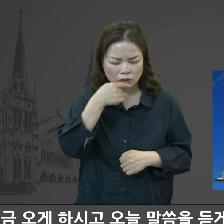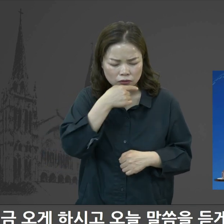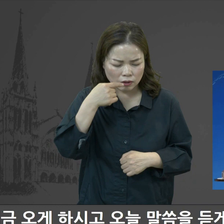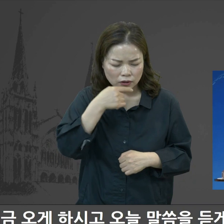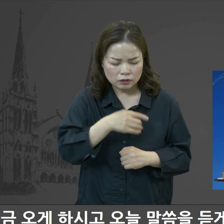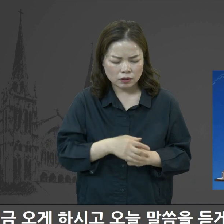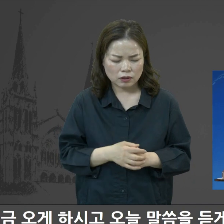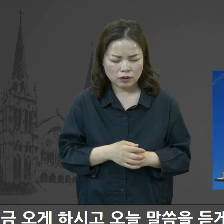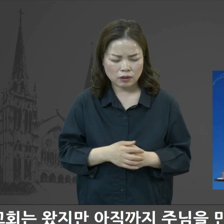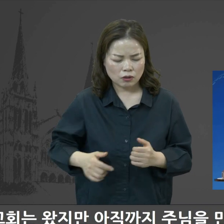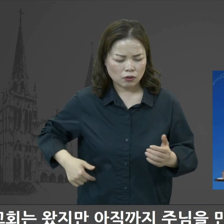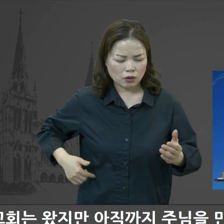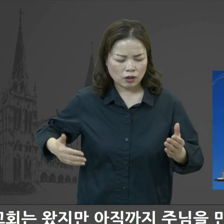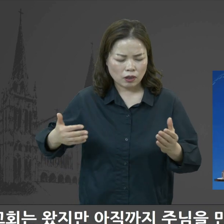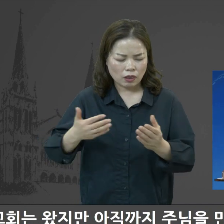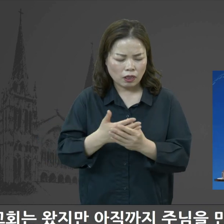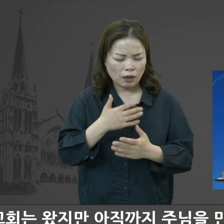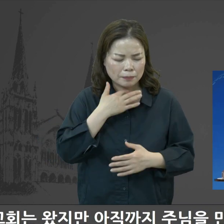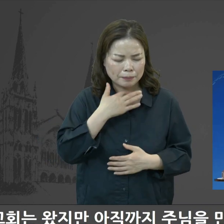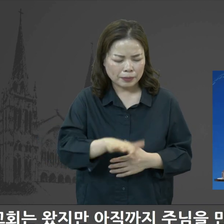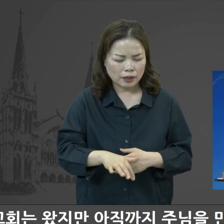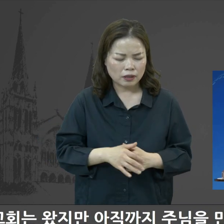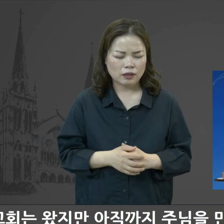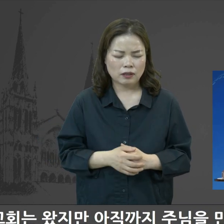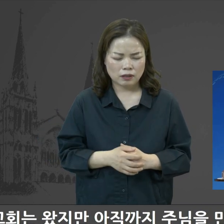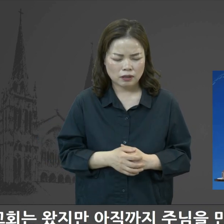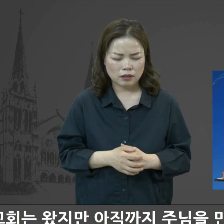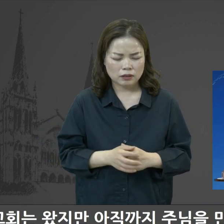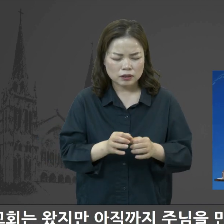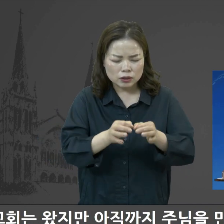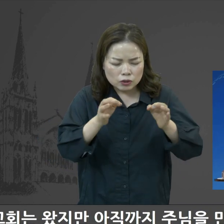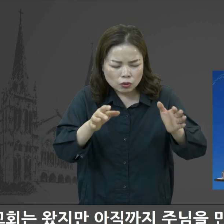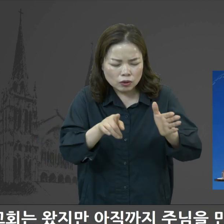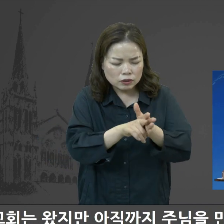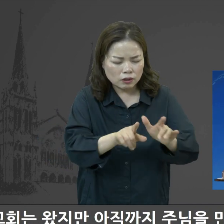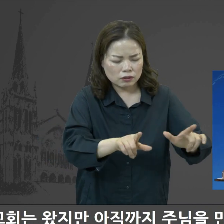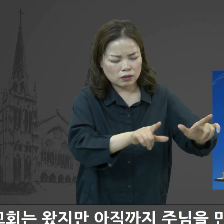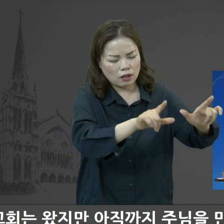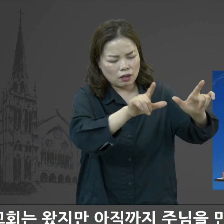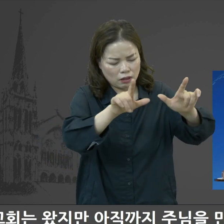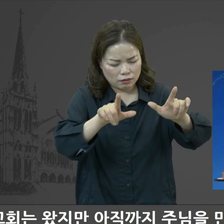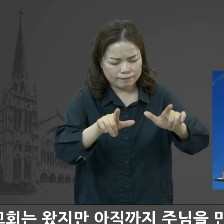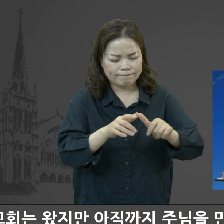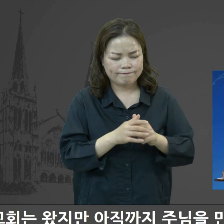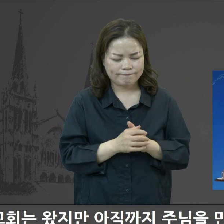철저하게 회개 한번 못 해보고 그동안 신앙생활 했습니다.